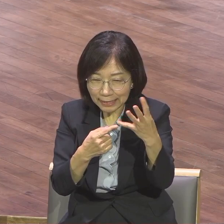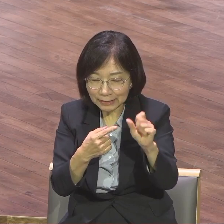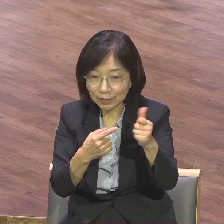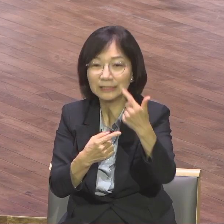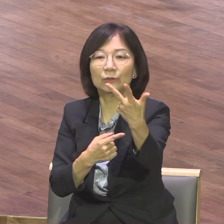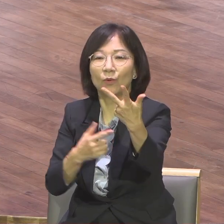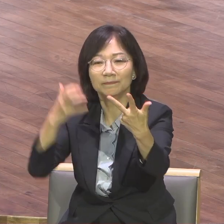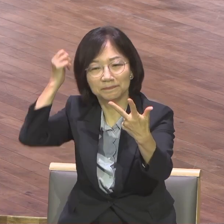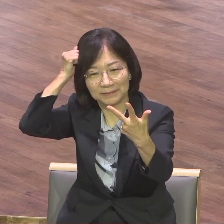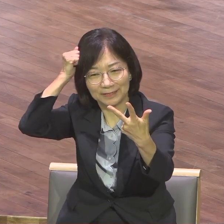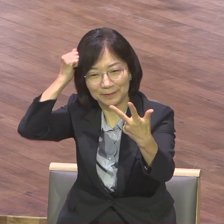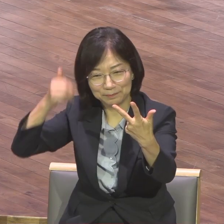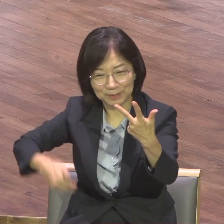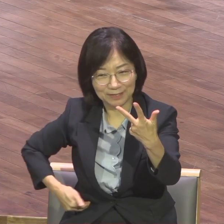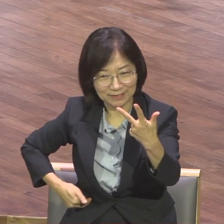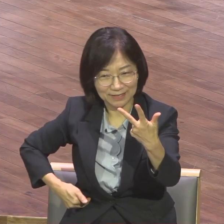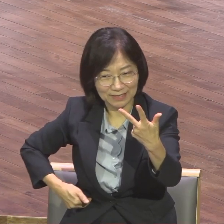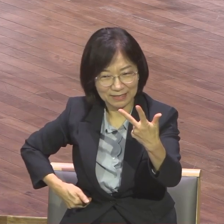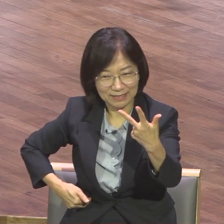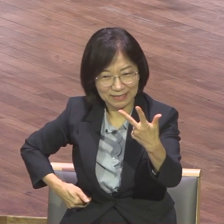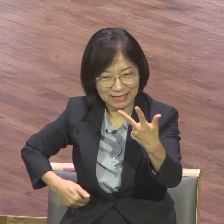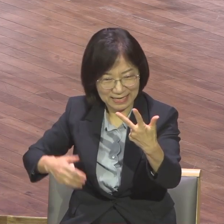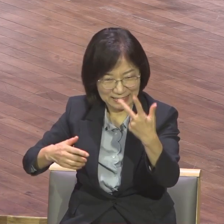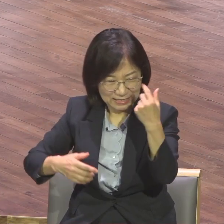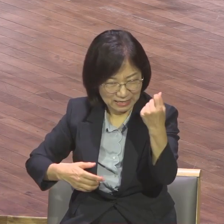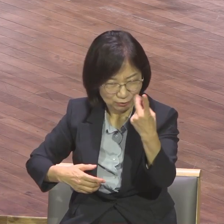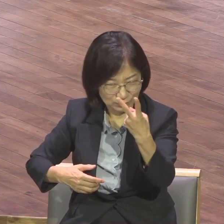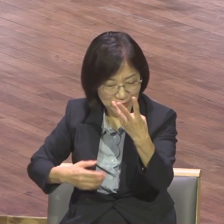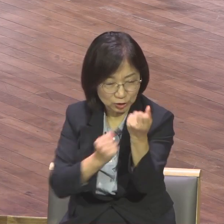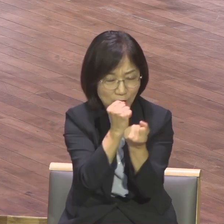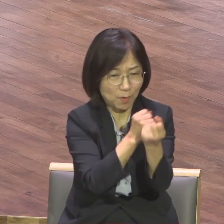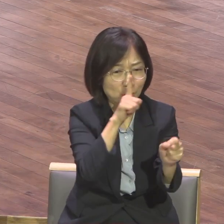머리가 빠가라도 일곱 구절 외워야 돼요.